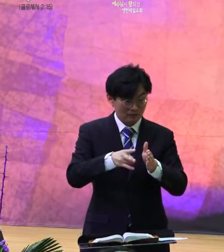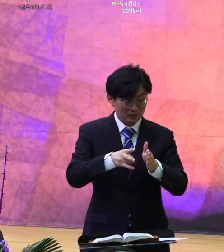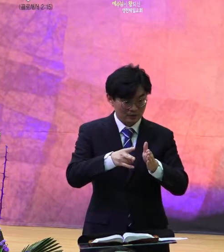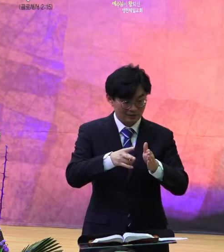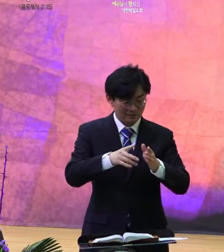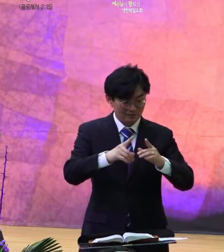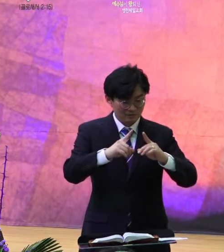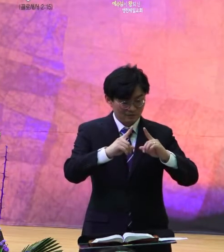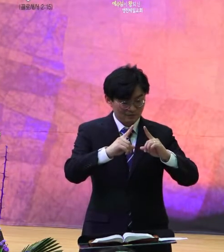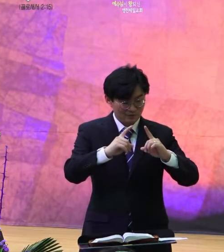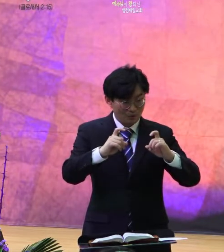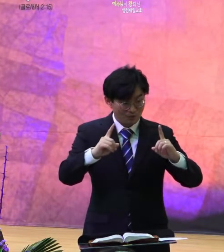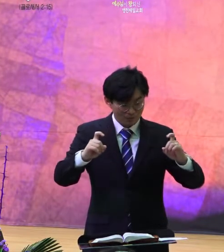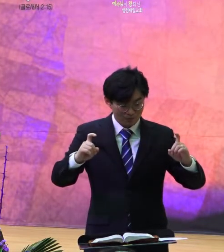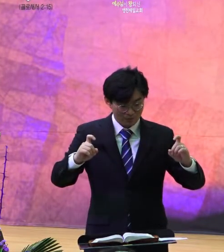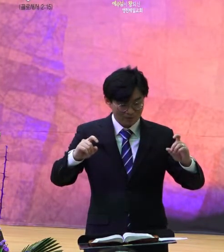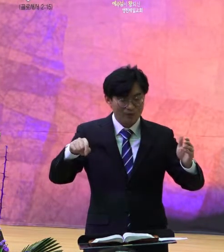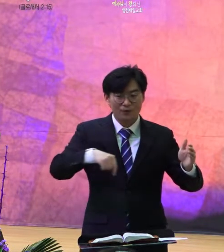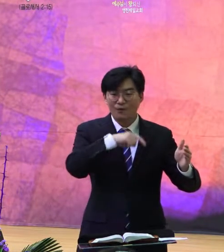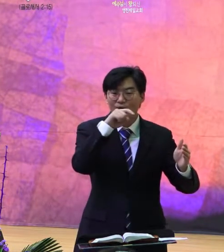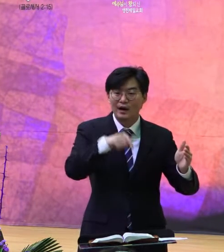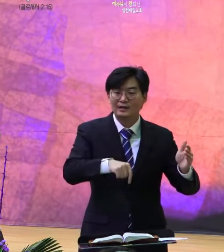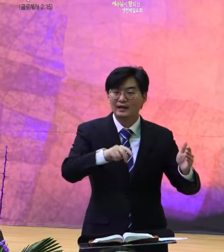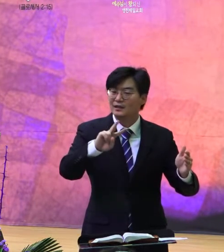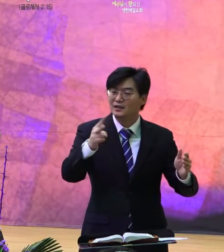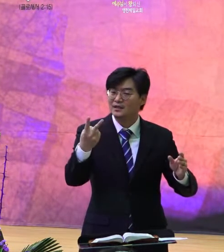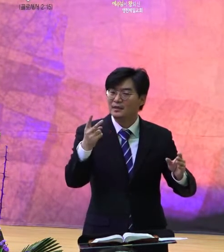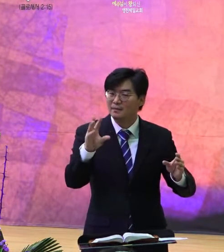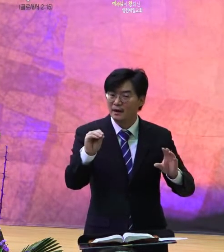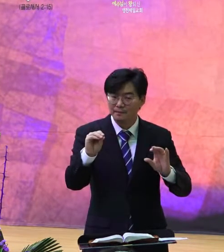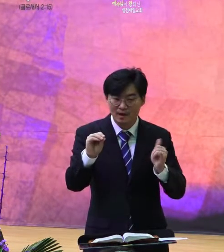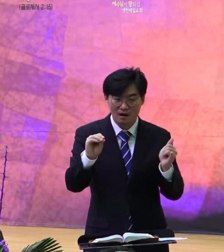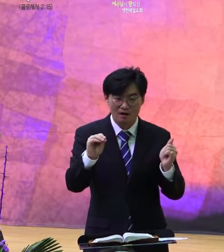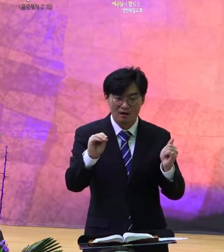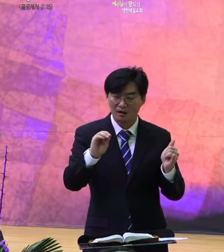사람들이 예루살렘에 모였을 것이라고 추정합니다.